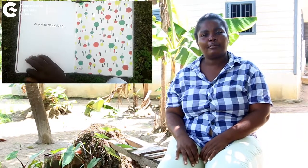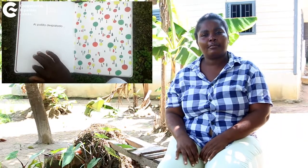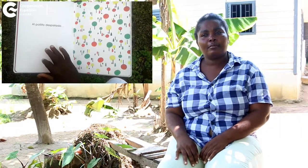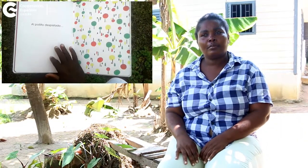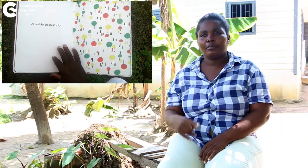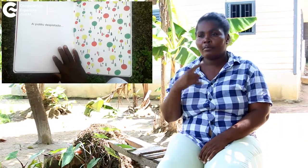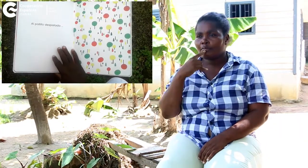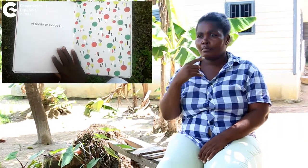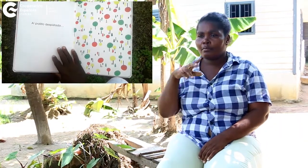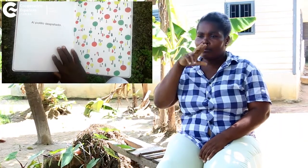al pollito despistado.